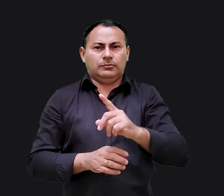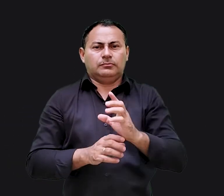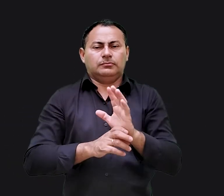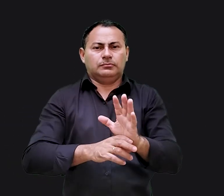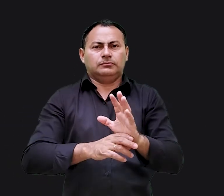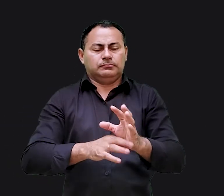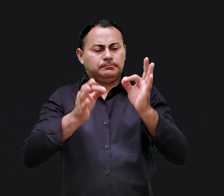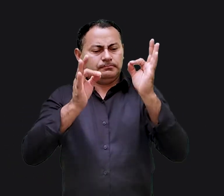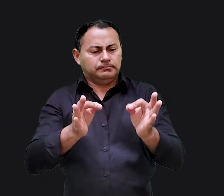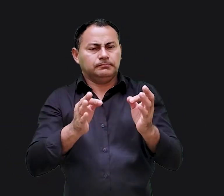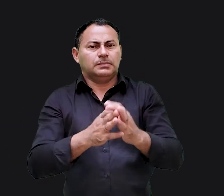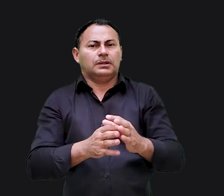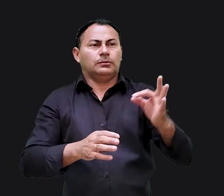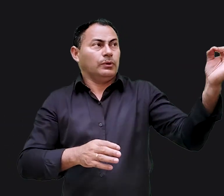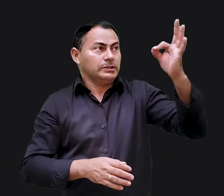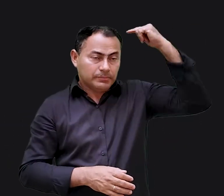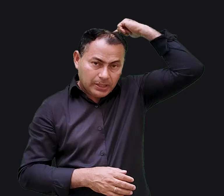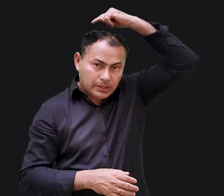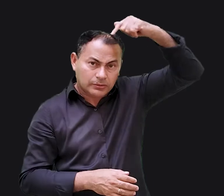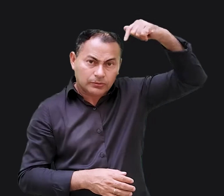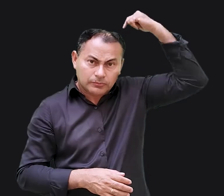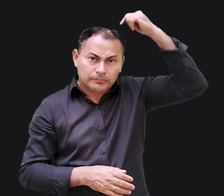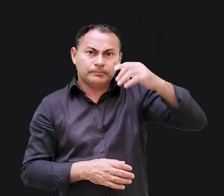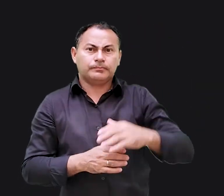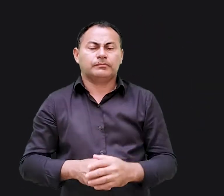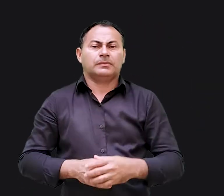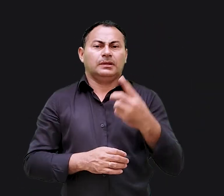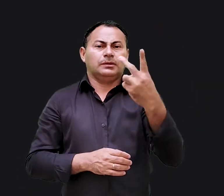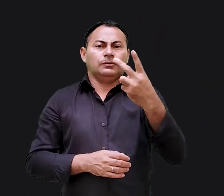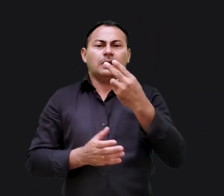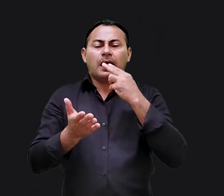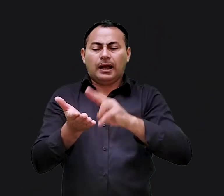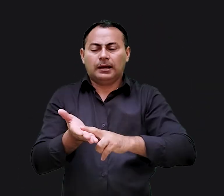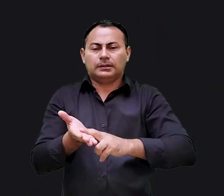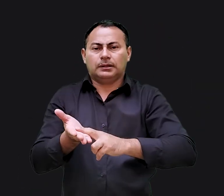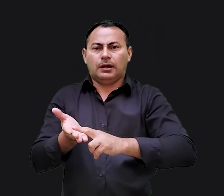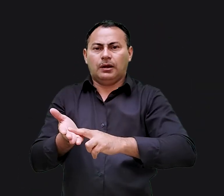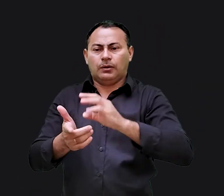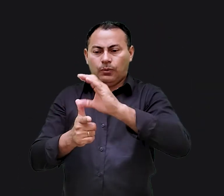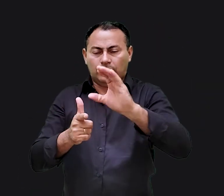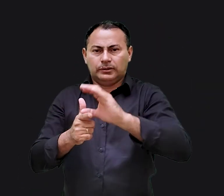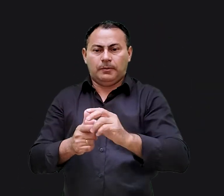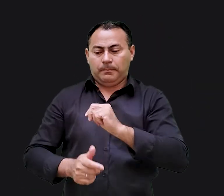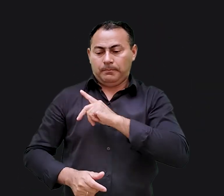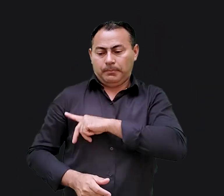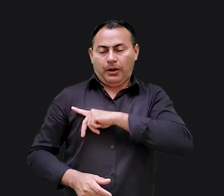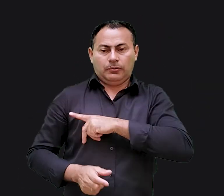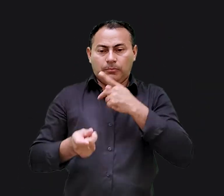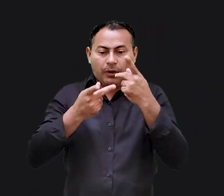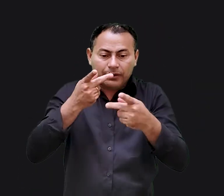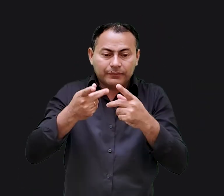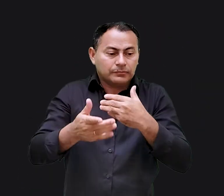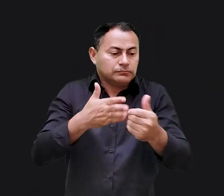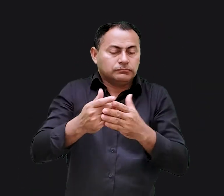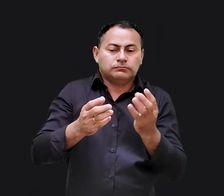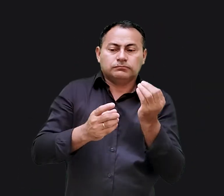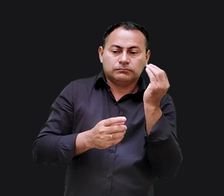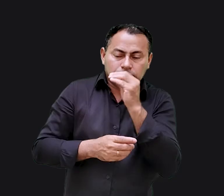encontrava sua suficiência no Espírito Santo. Em 2 Coríntios, Paulo diz, não que possamos reivindicar qualquer coisa com